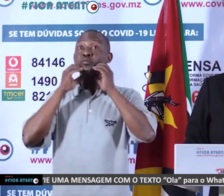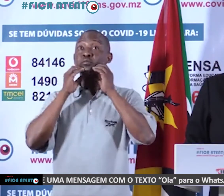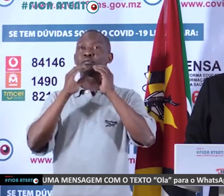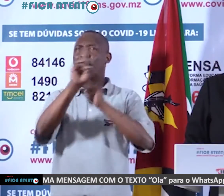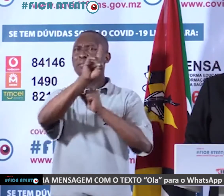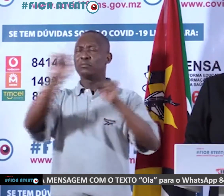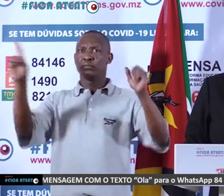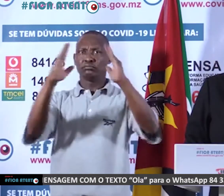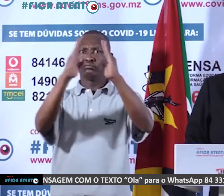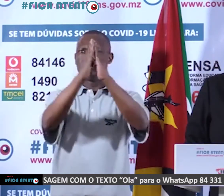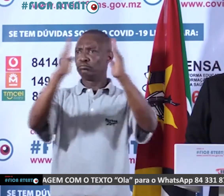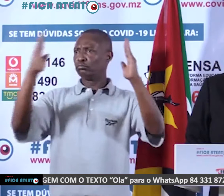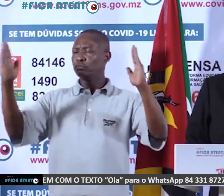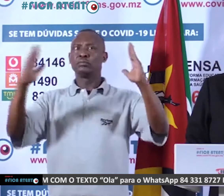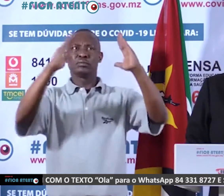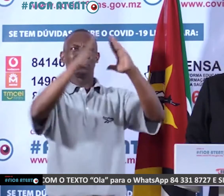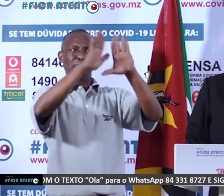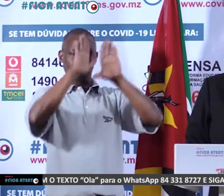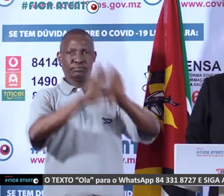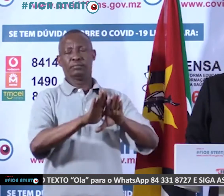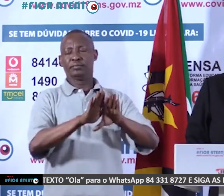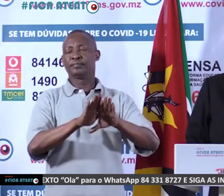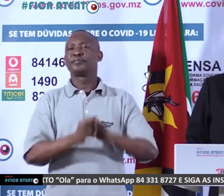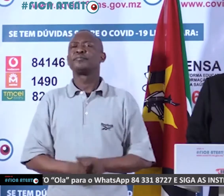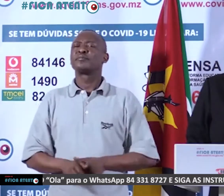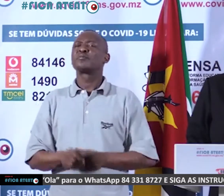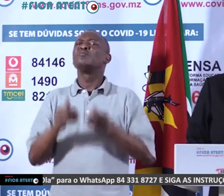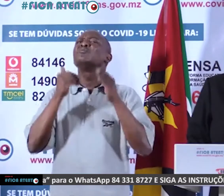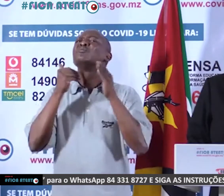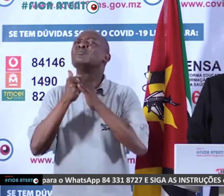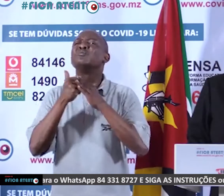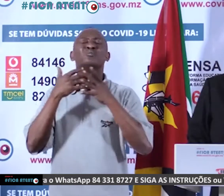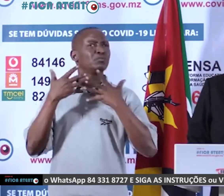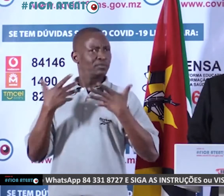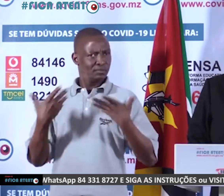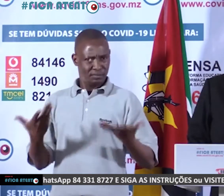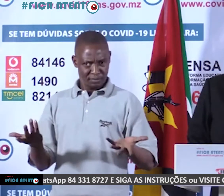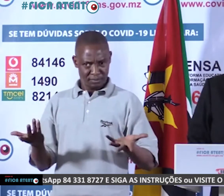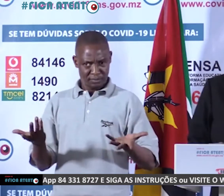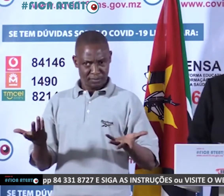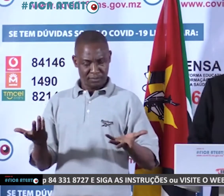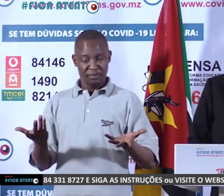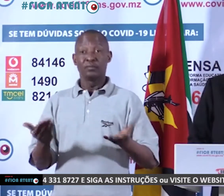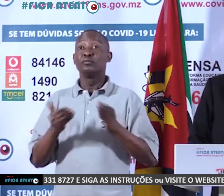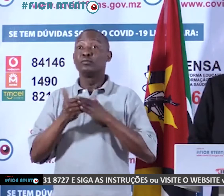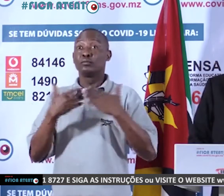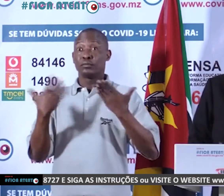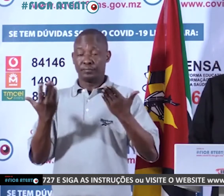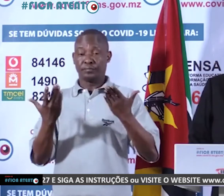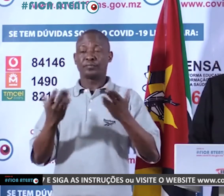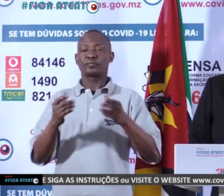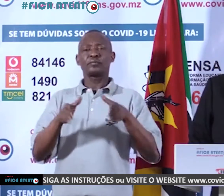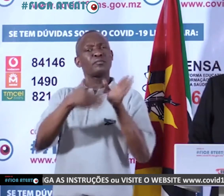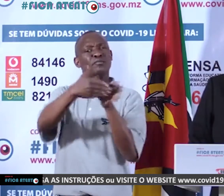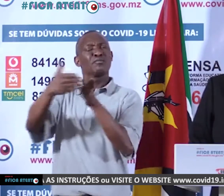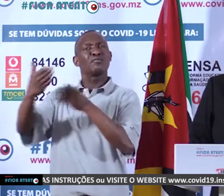Esta decisão resultou do aumento contínuo do número de casos de infecção do Covid-19